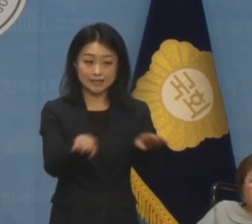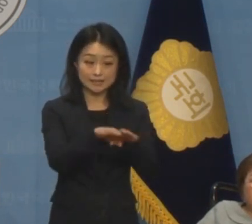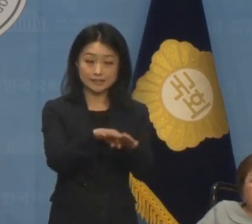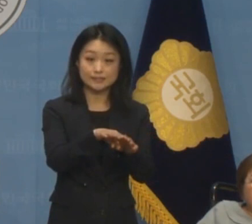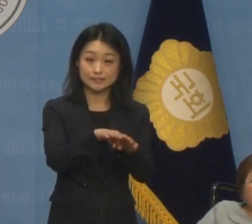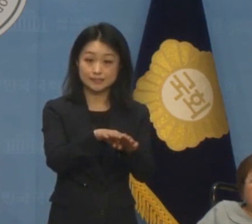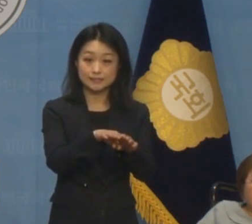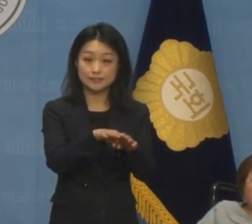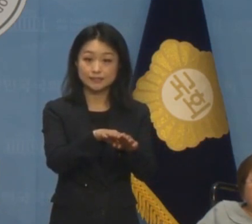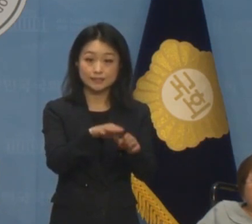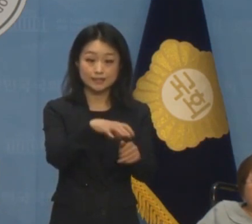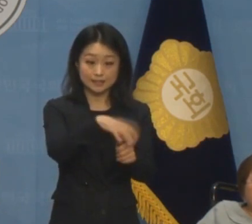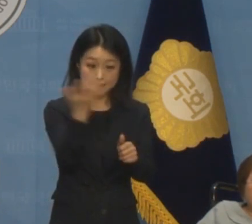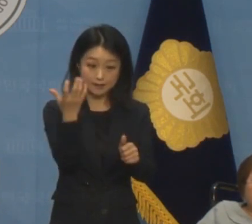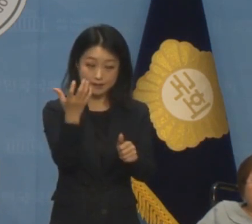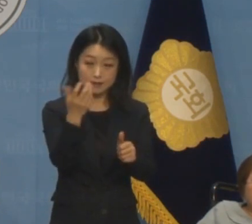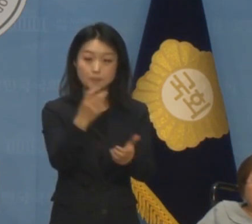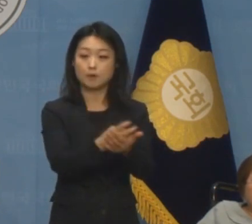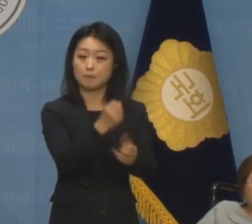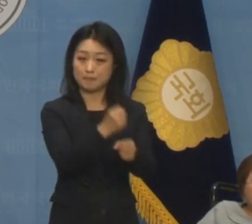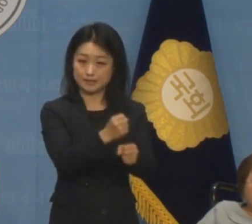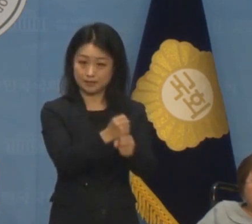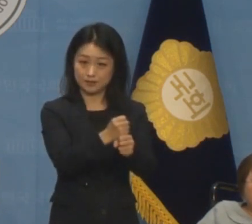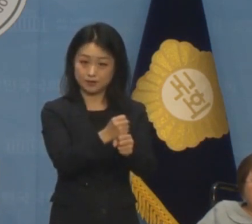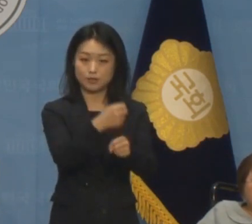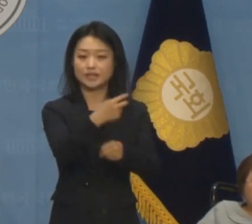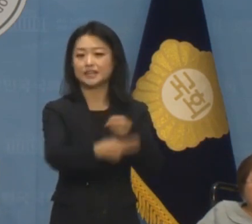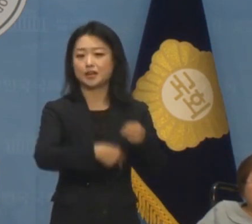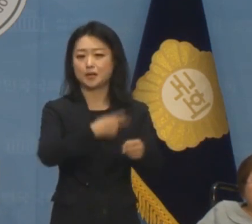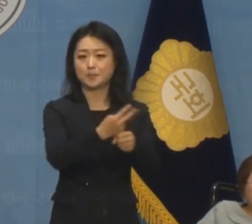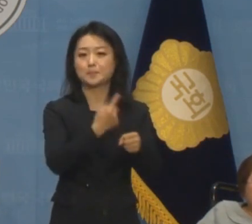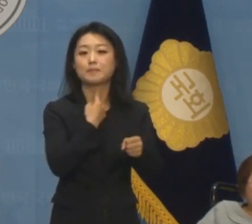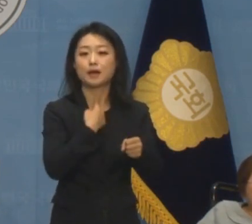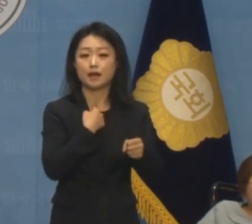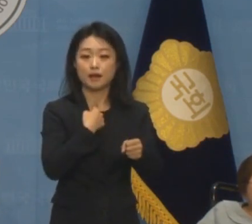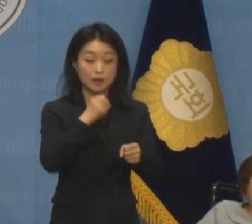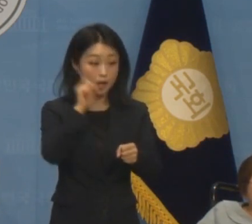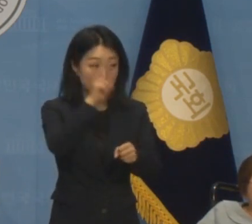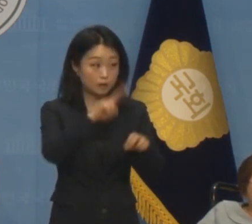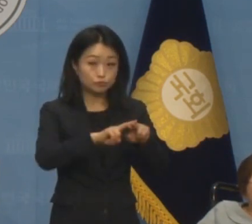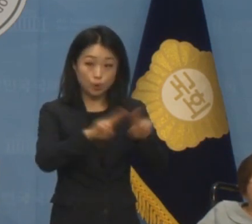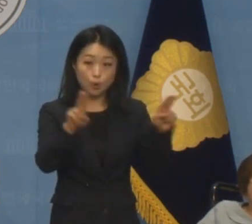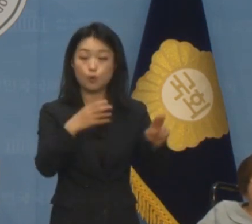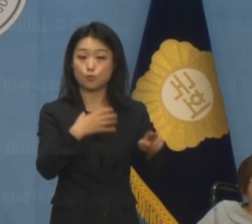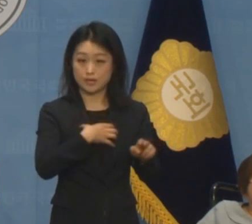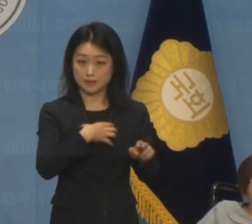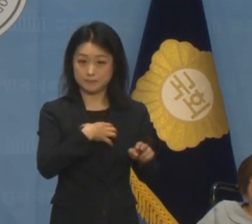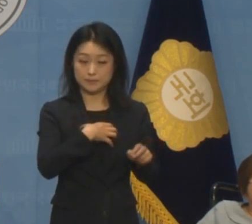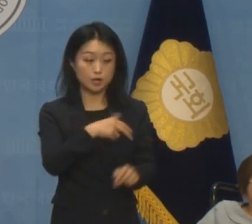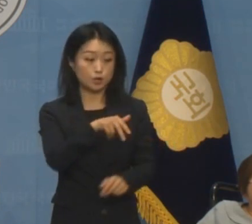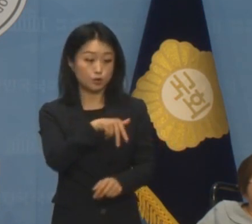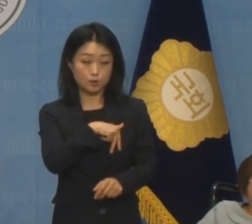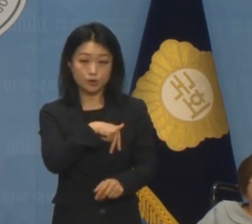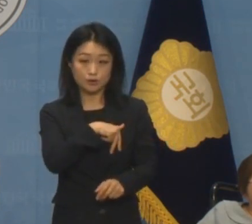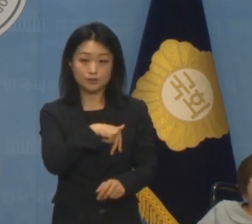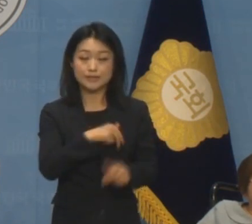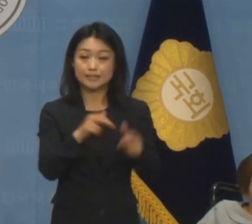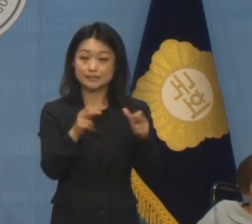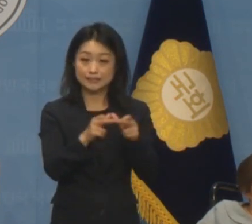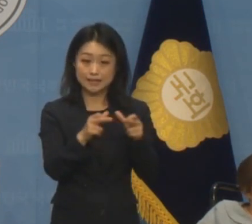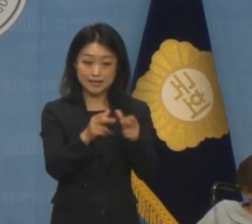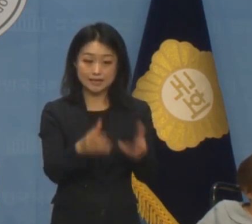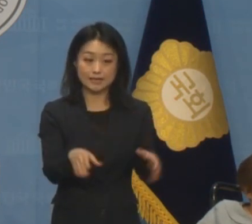조례가 제정된 지 2년 만에 폐지 위기에 놓였습니다. 서울시의회는 기존의 탈시설 조례